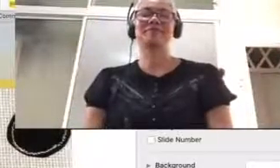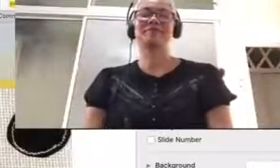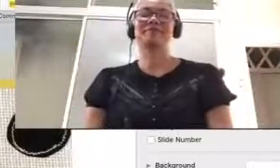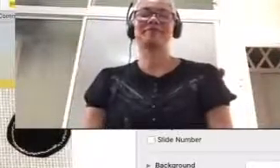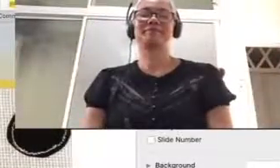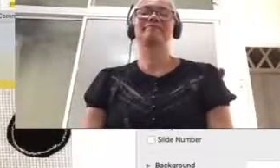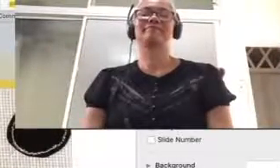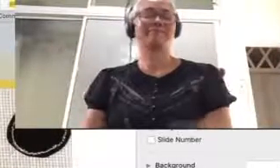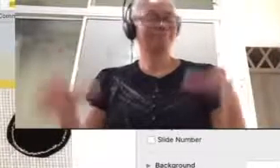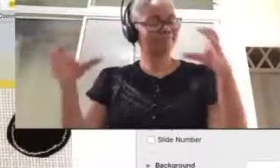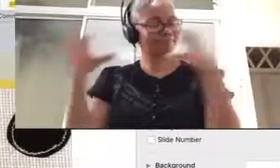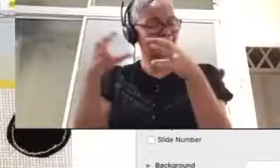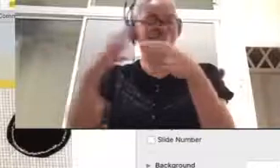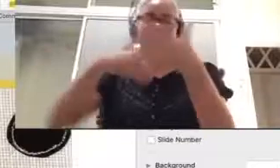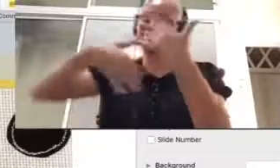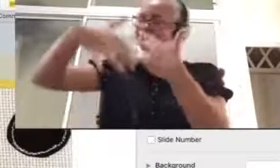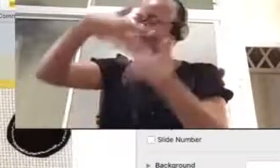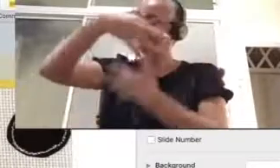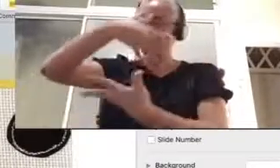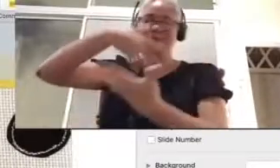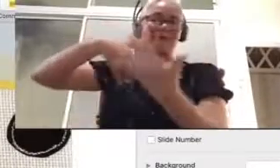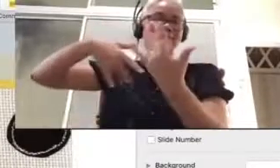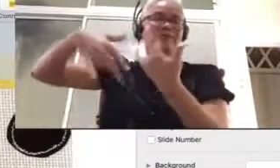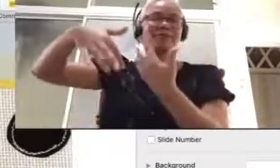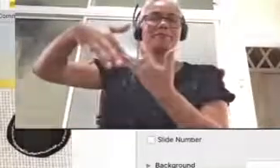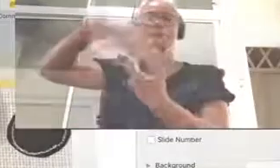Junto a todos los demás redonditos.